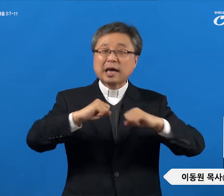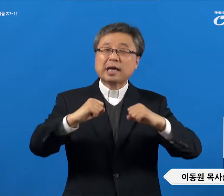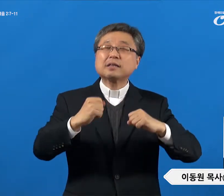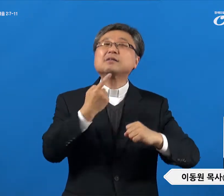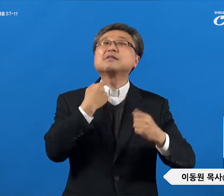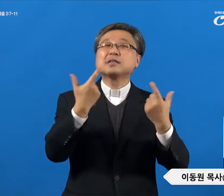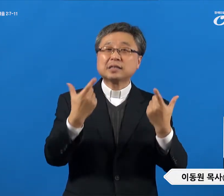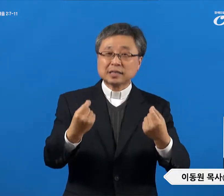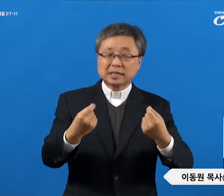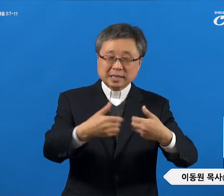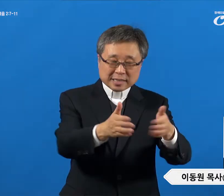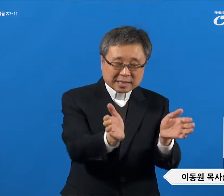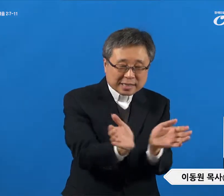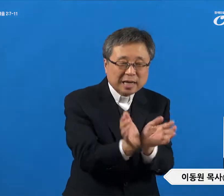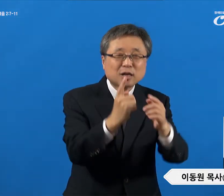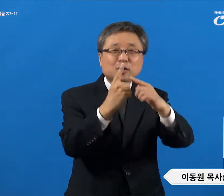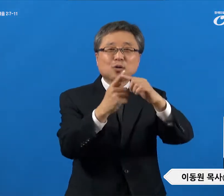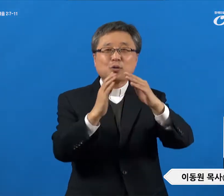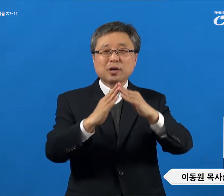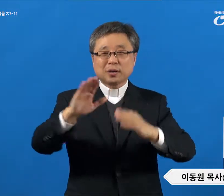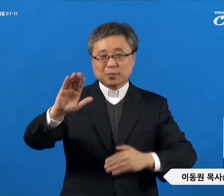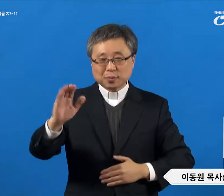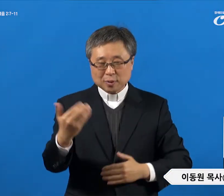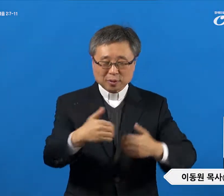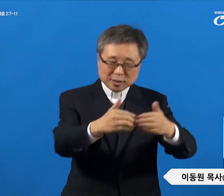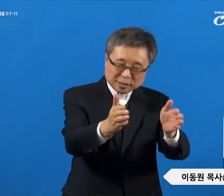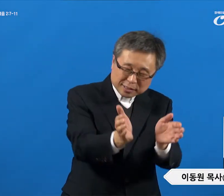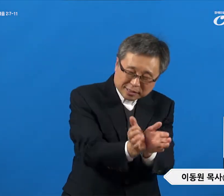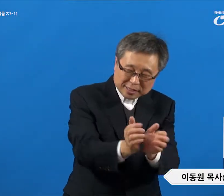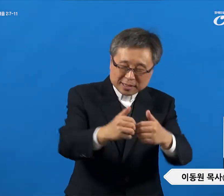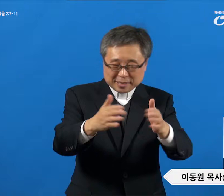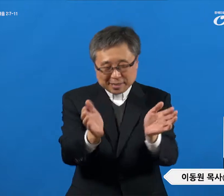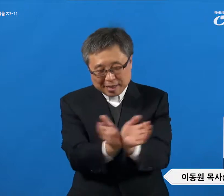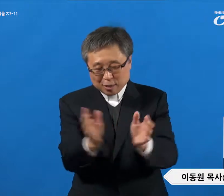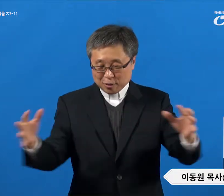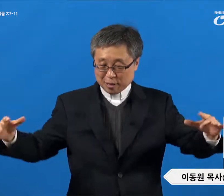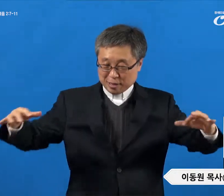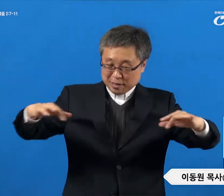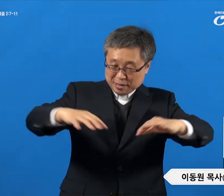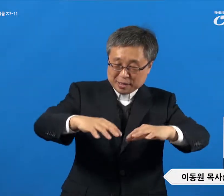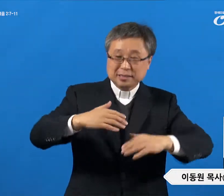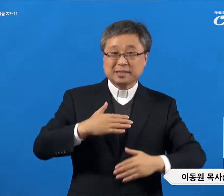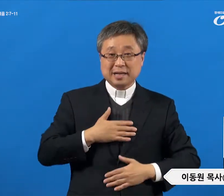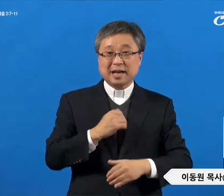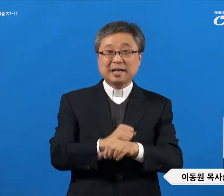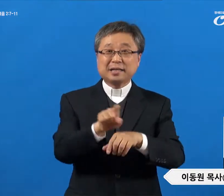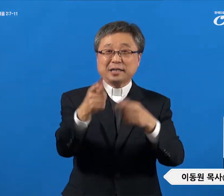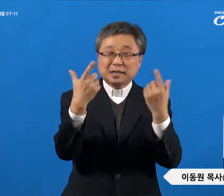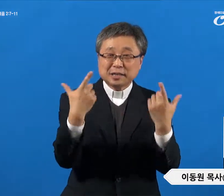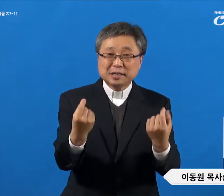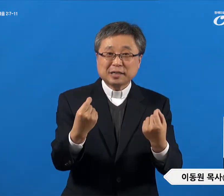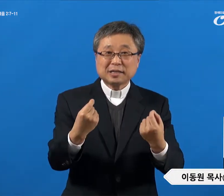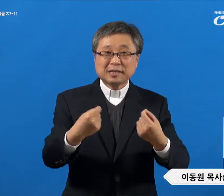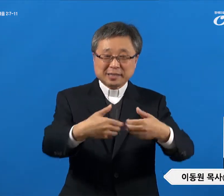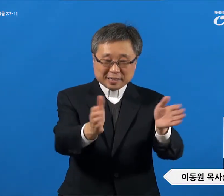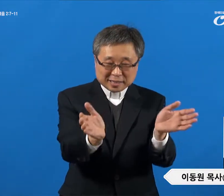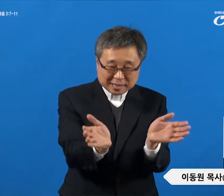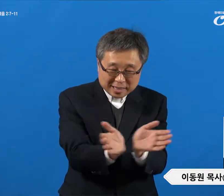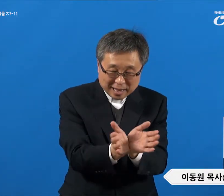됩니다. 셀교회를 했어요. 셀을 심고 교인들이 다 나오고, 아마 제가 하는 것처럼 셀교회 안 하려면 우리 교회 나오지 마십시오. 아마